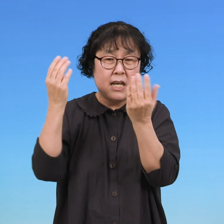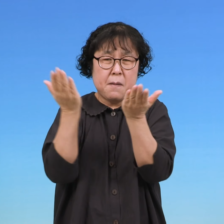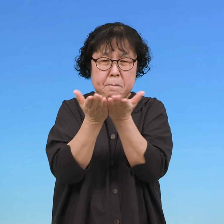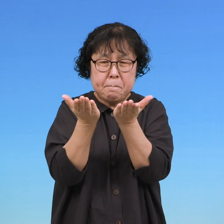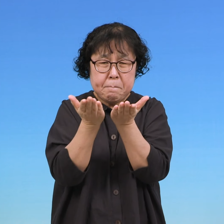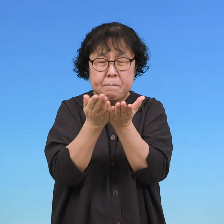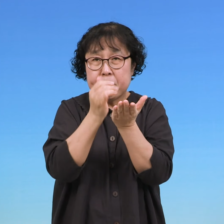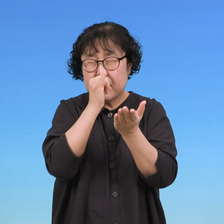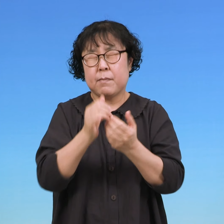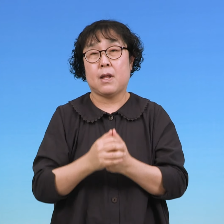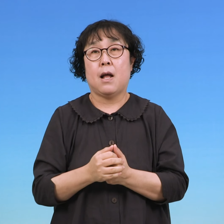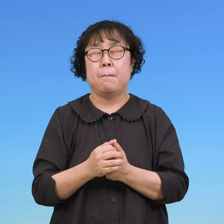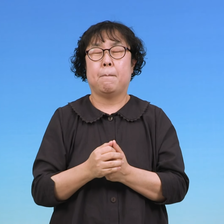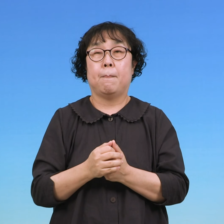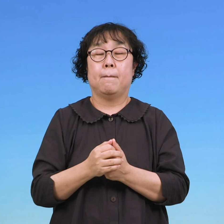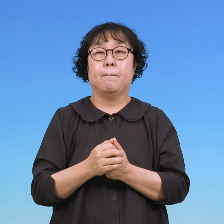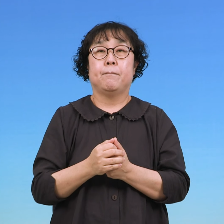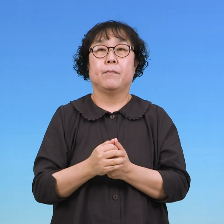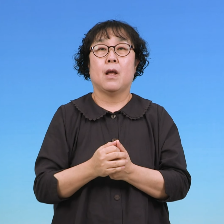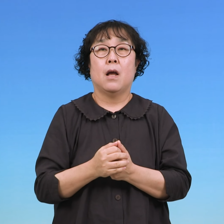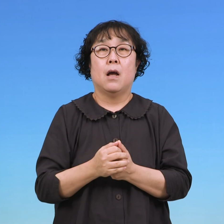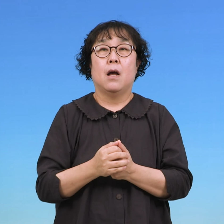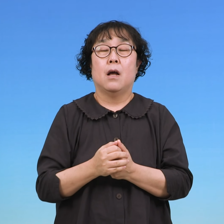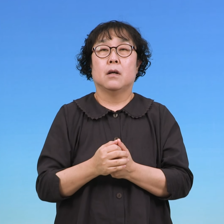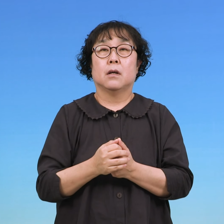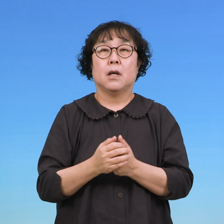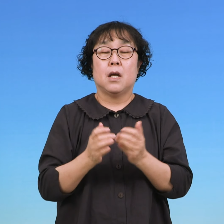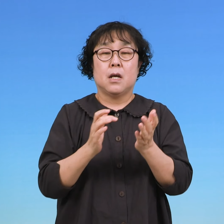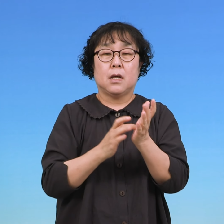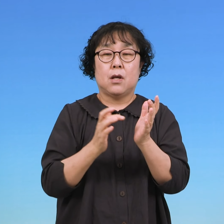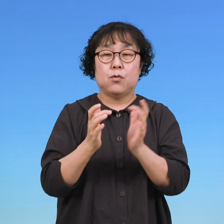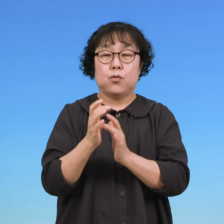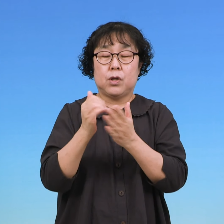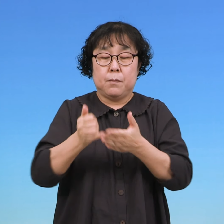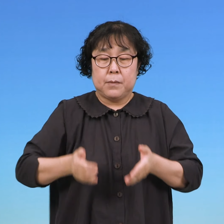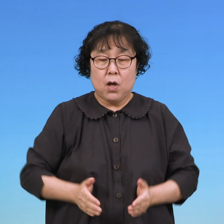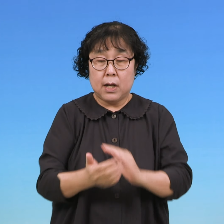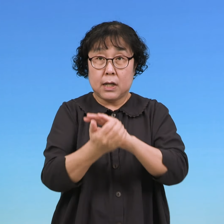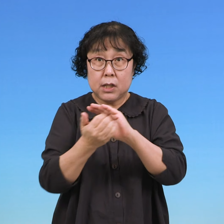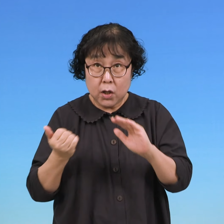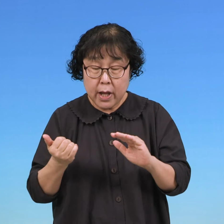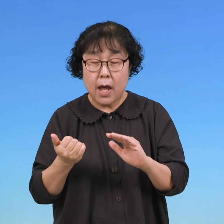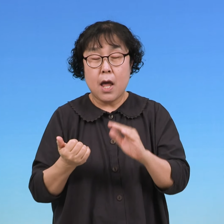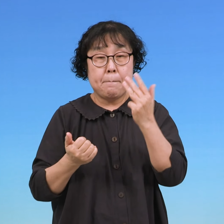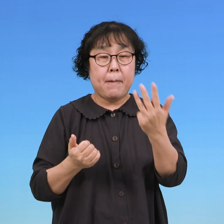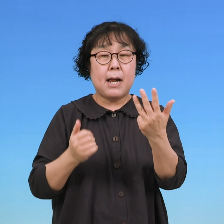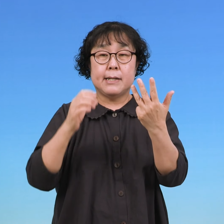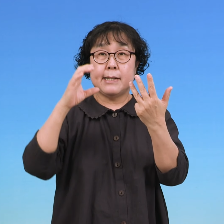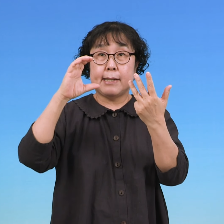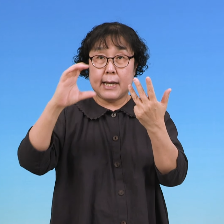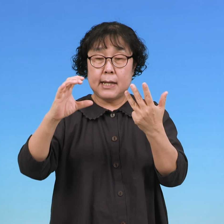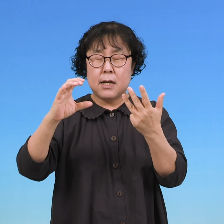사실 겉으로 보기에 본문을 배경으로 하는 주전 8세기는 평화와 번영의 시기였습니다.